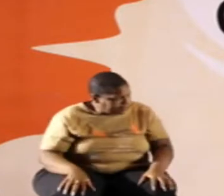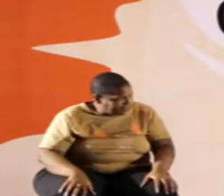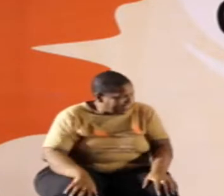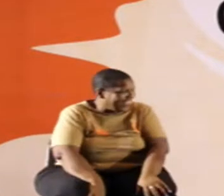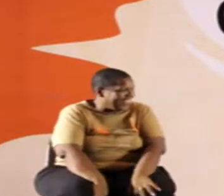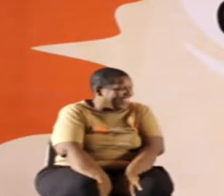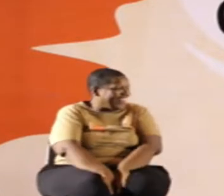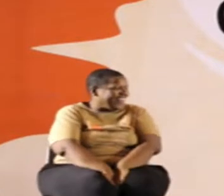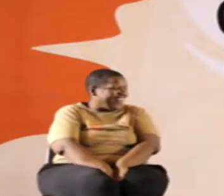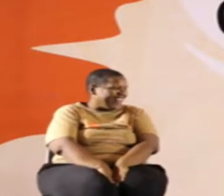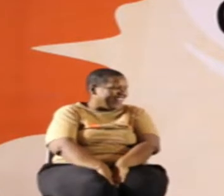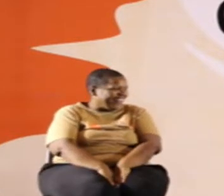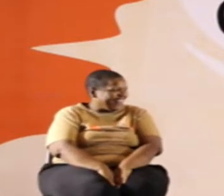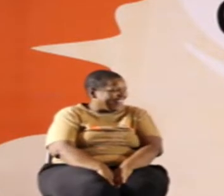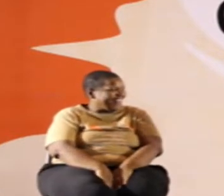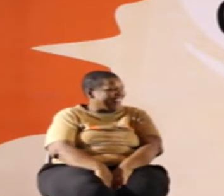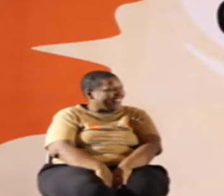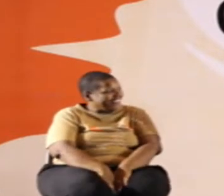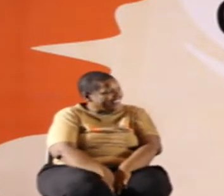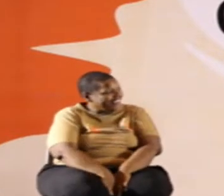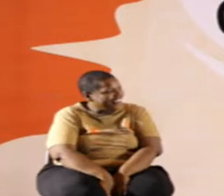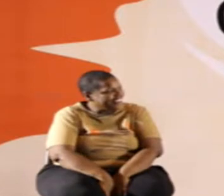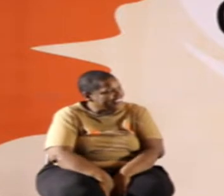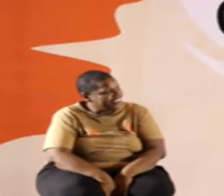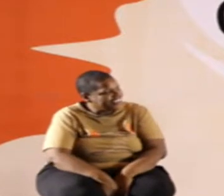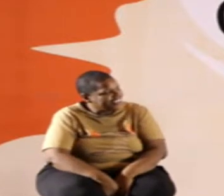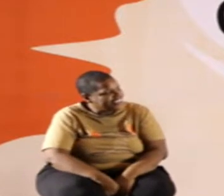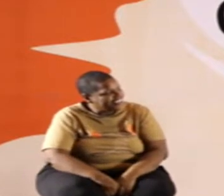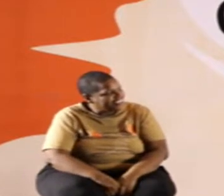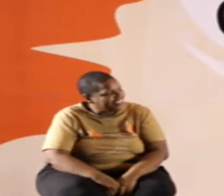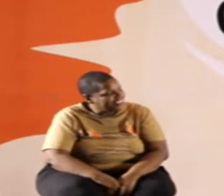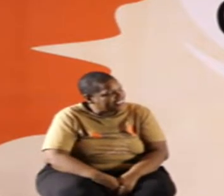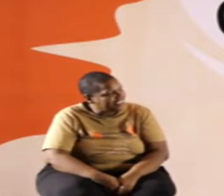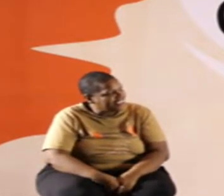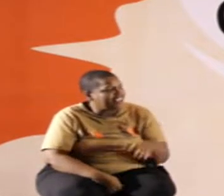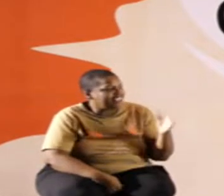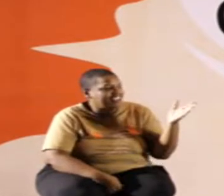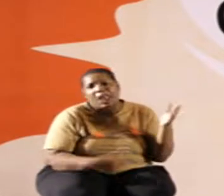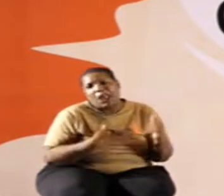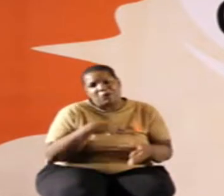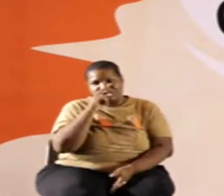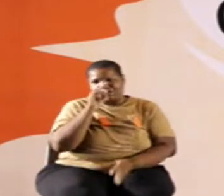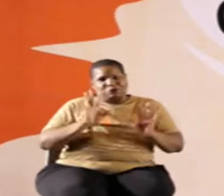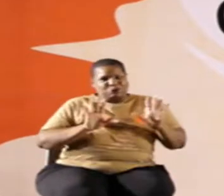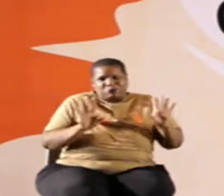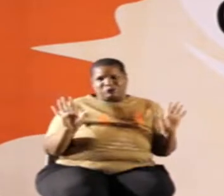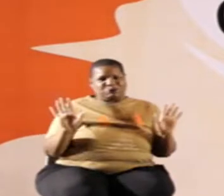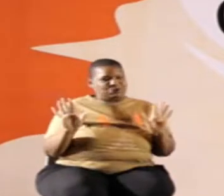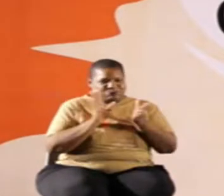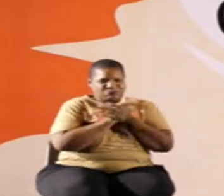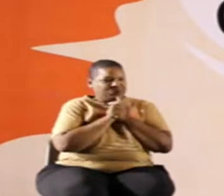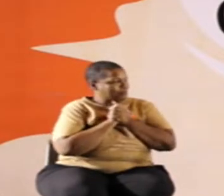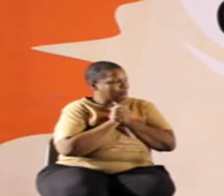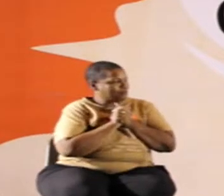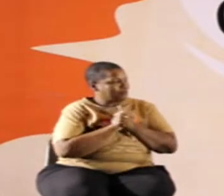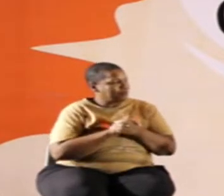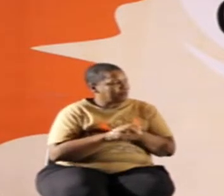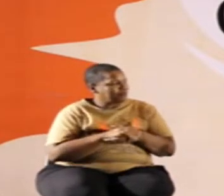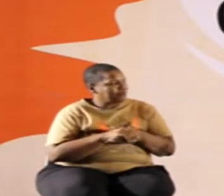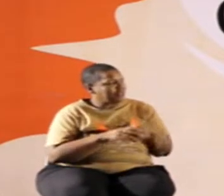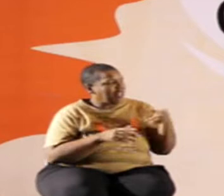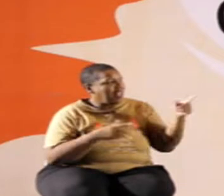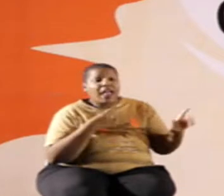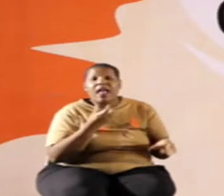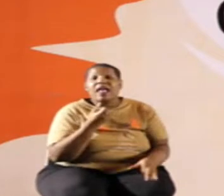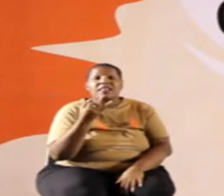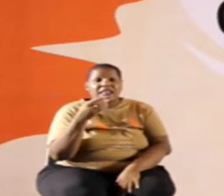capa. Gente, a capa. Eu acho um luxo. Não é? Mas é. Tem